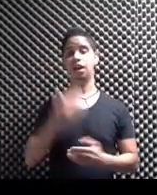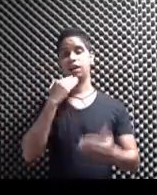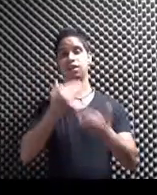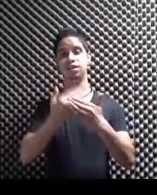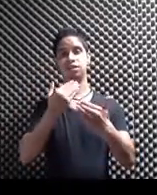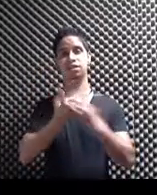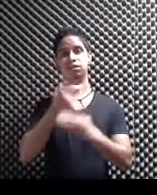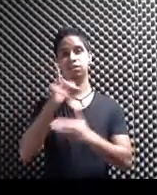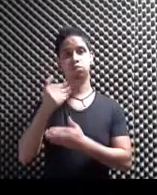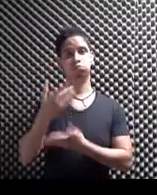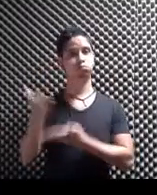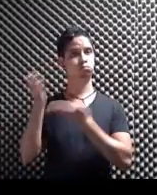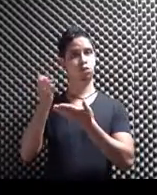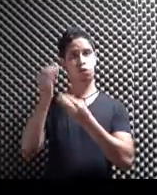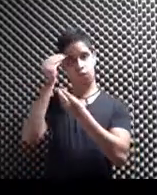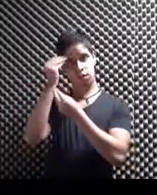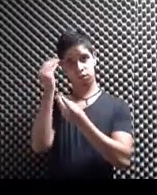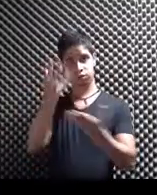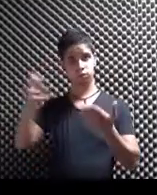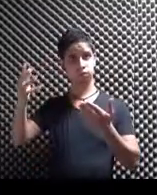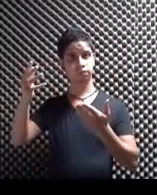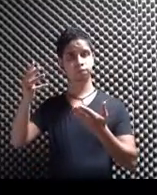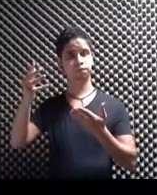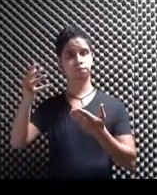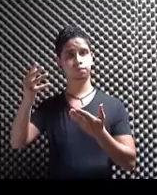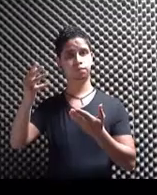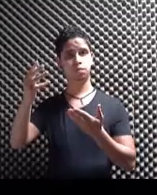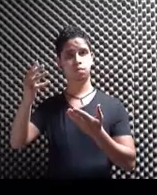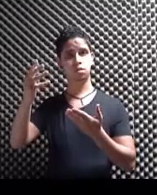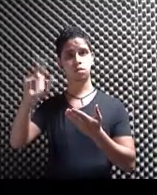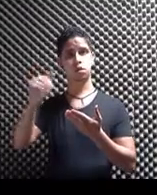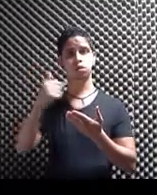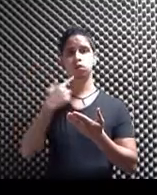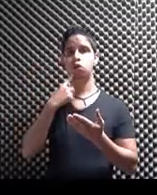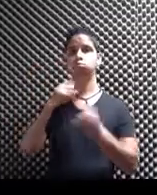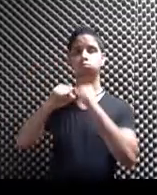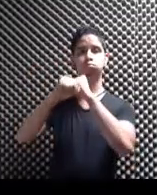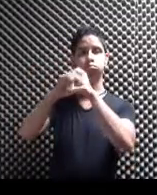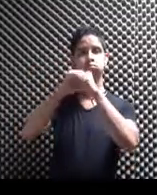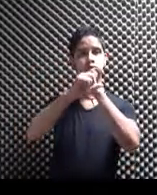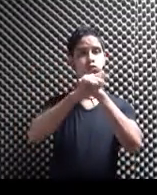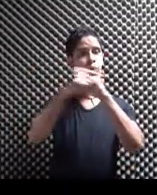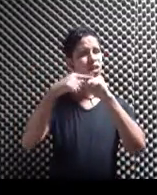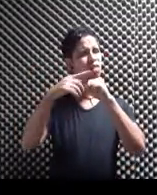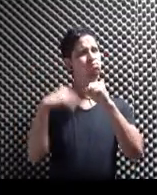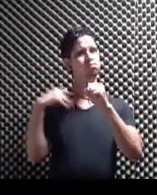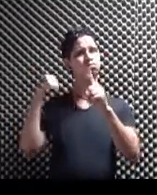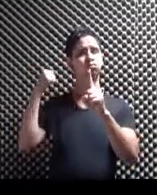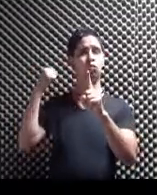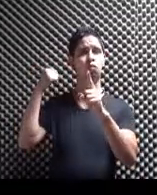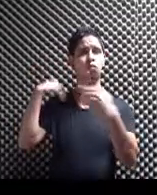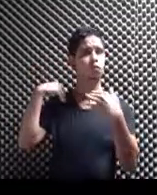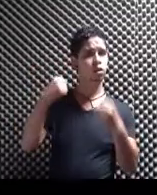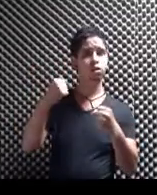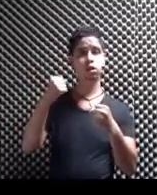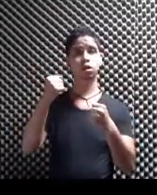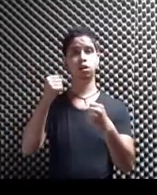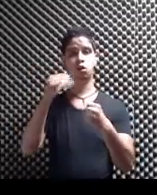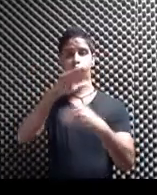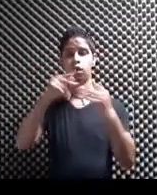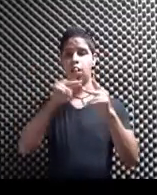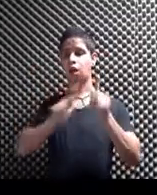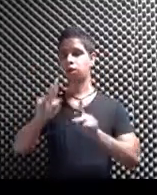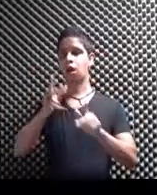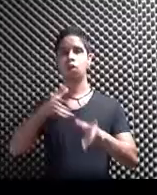dejo con una exhortación Dime Y verdad los medios sociales son bien fuertes y si cada persona que está